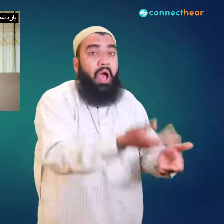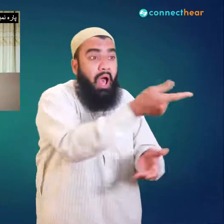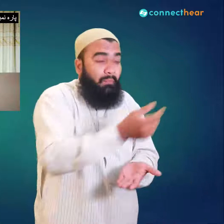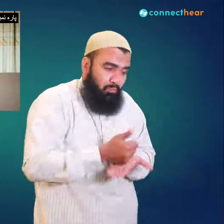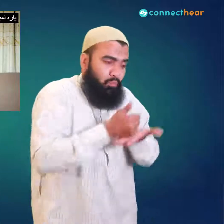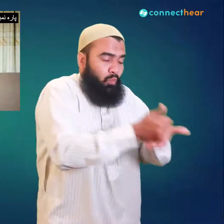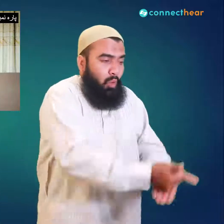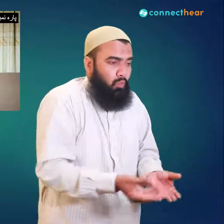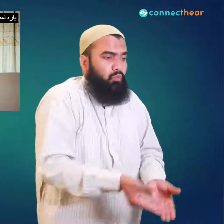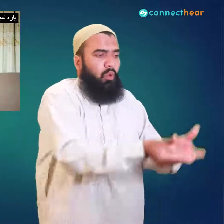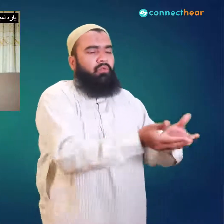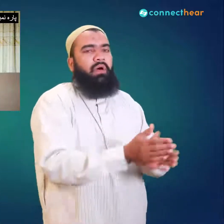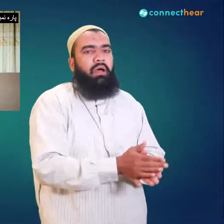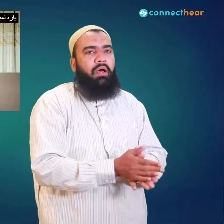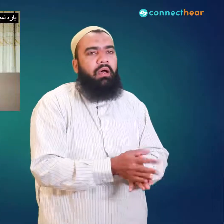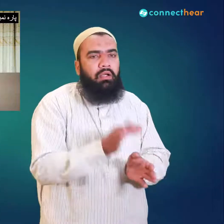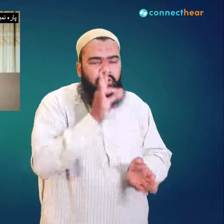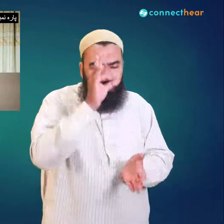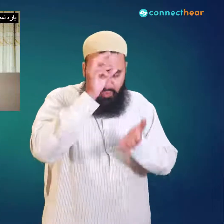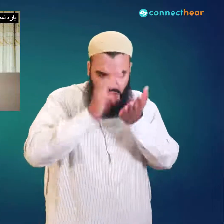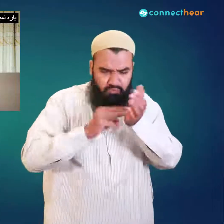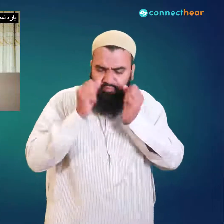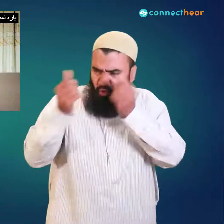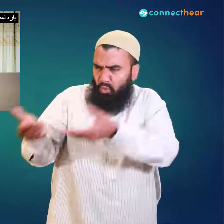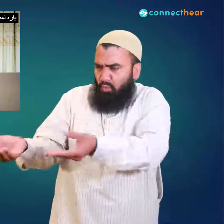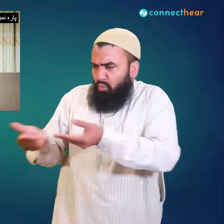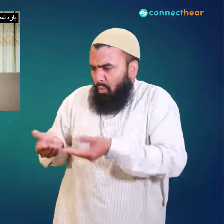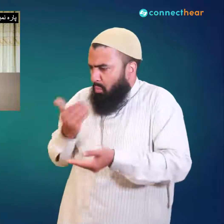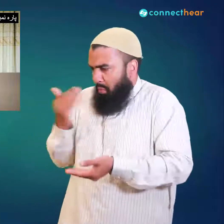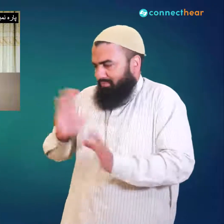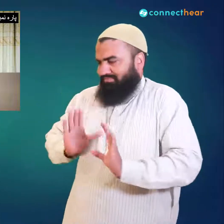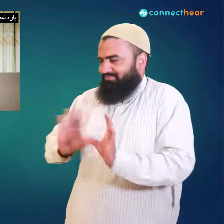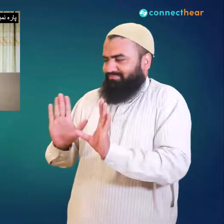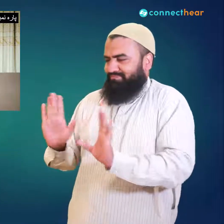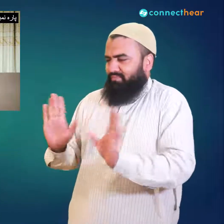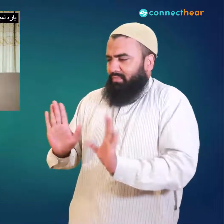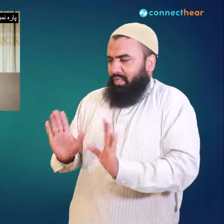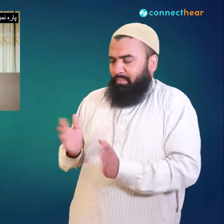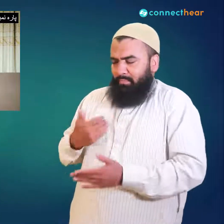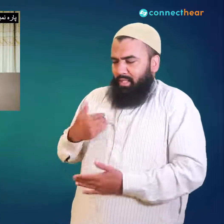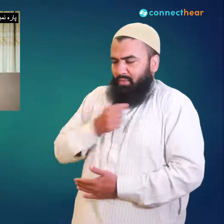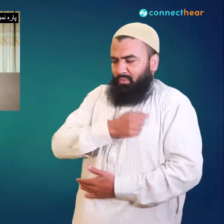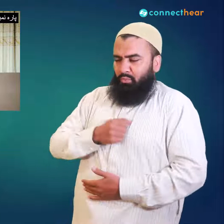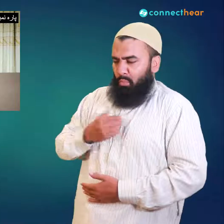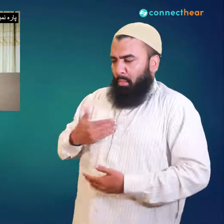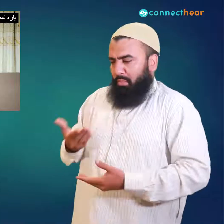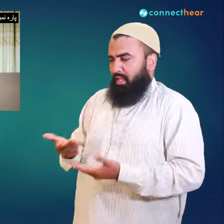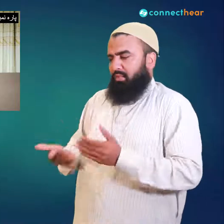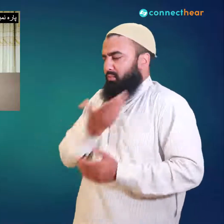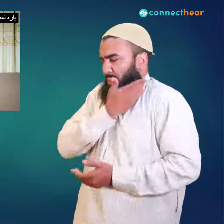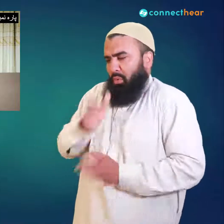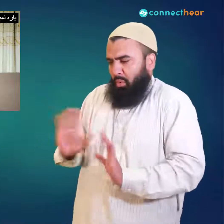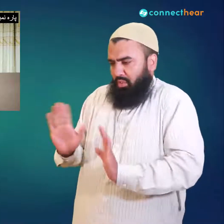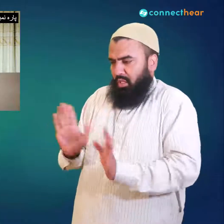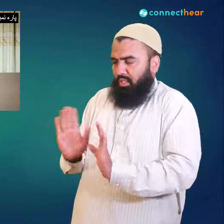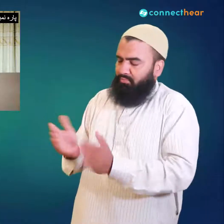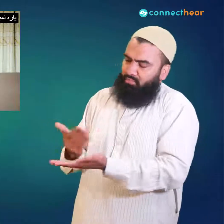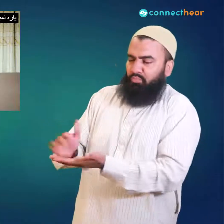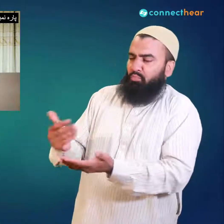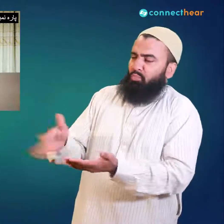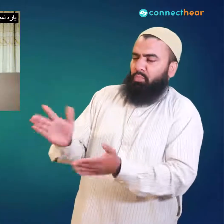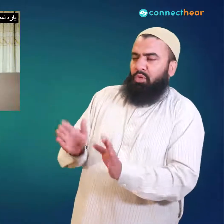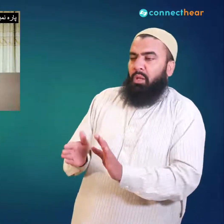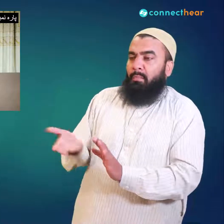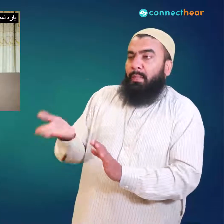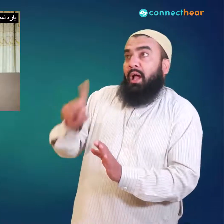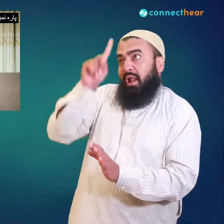مفسرین فرماتے ہیں کہ یہ حکم عام ہے کہ مسلمانوں کے امیر کے فرائض میں یہ بات داخل ہے کہ وہ صدقات